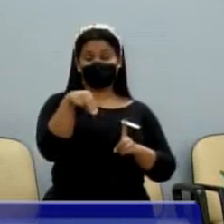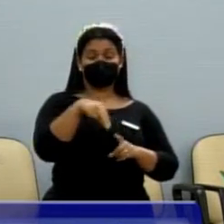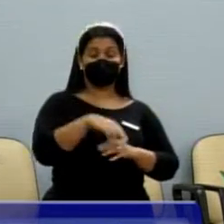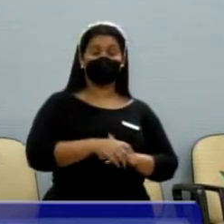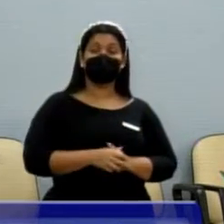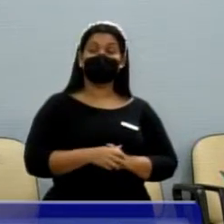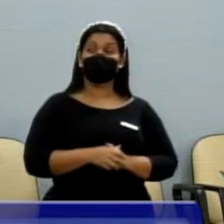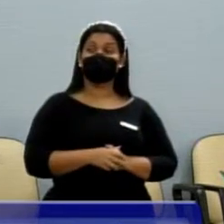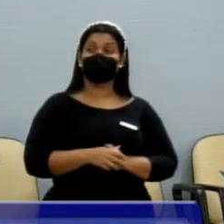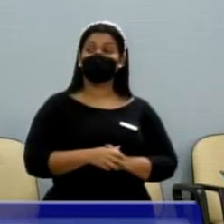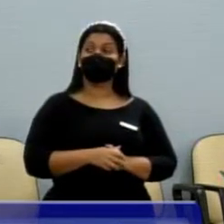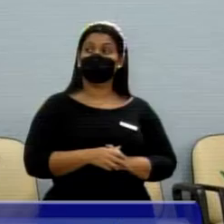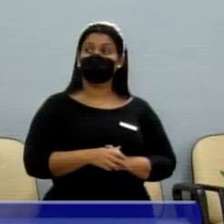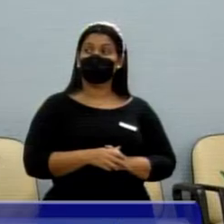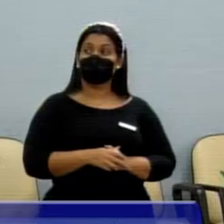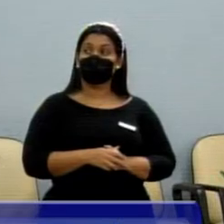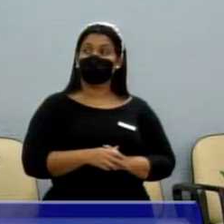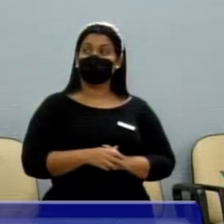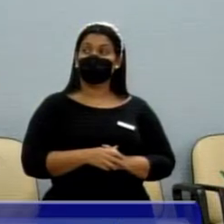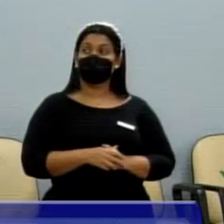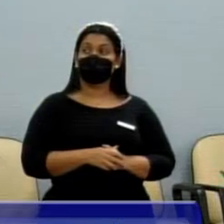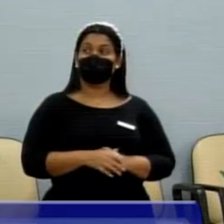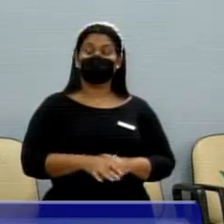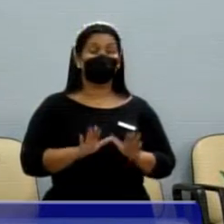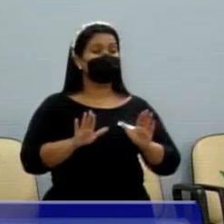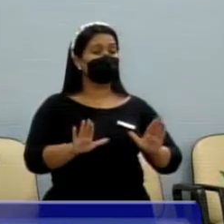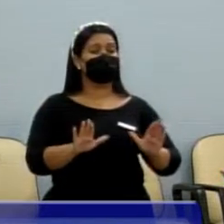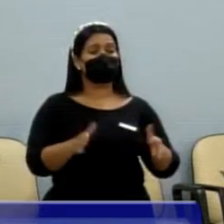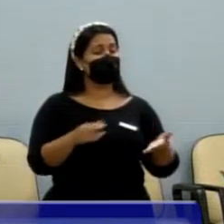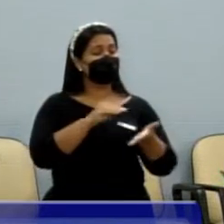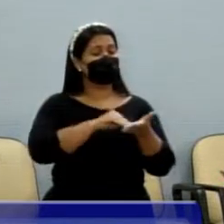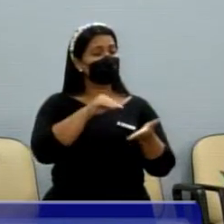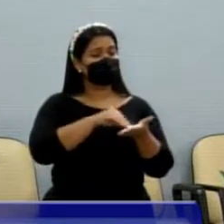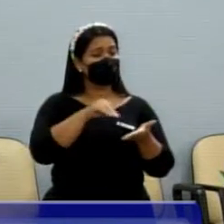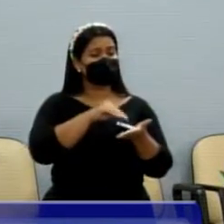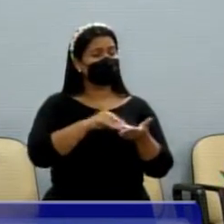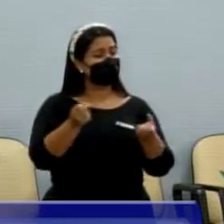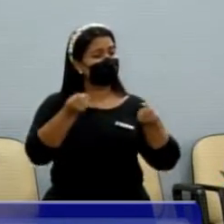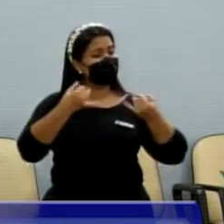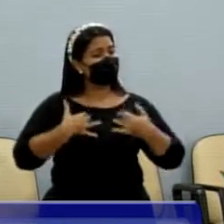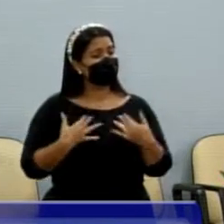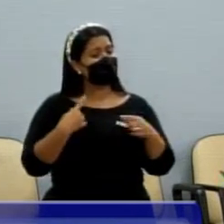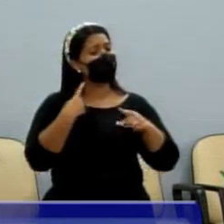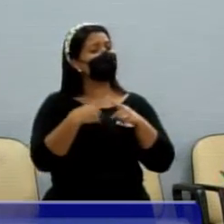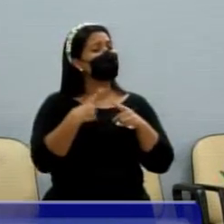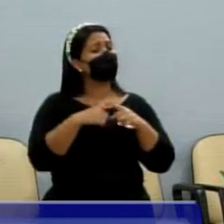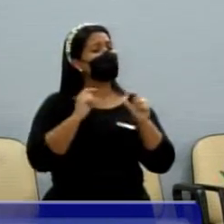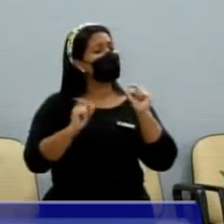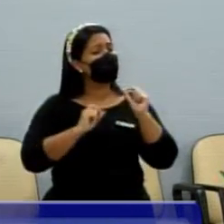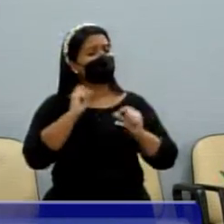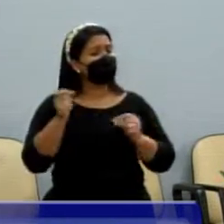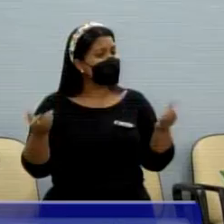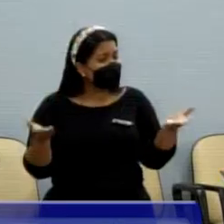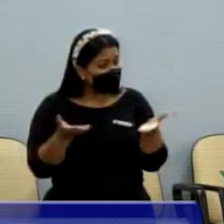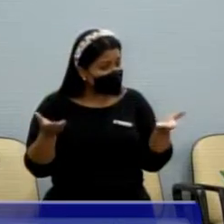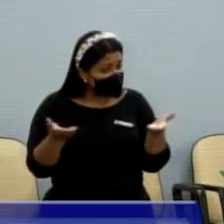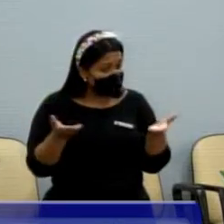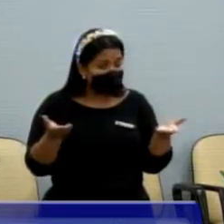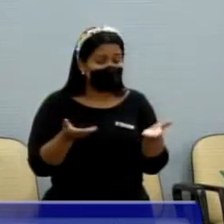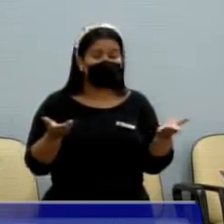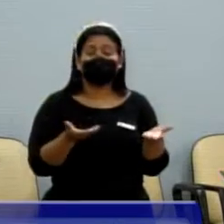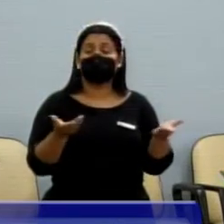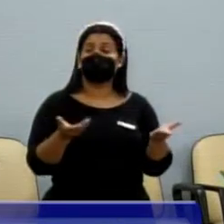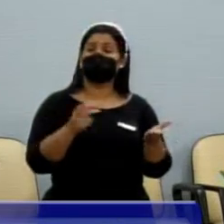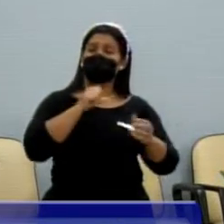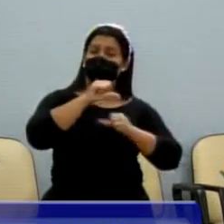aí de do Prefeito é decidido mas o secretário precisa dizer por quê que nessa altura do campeonato